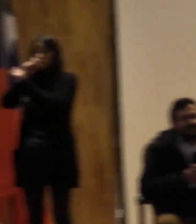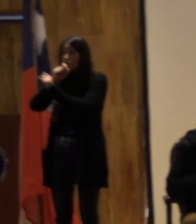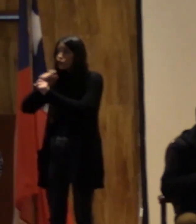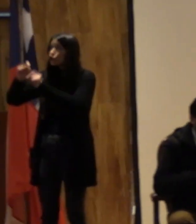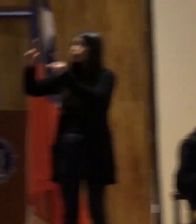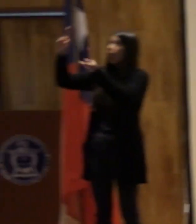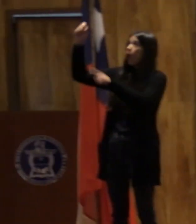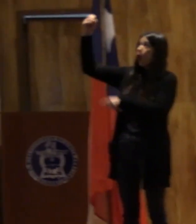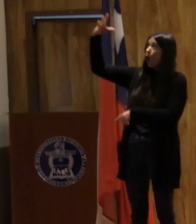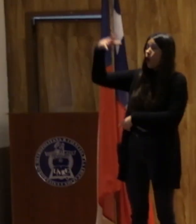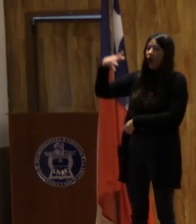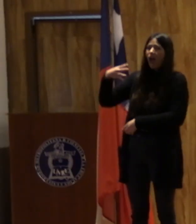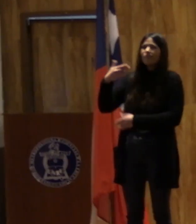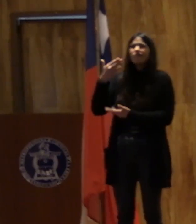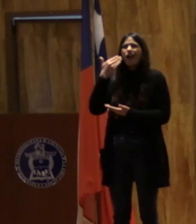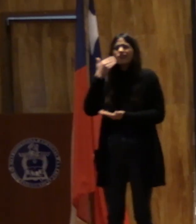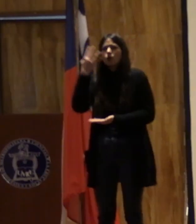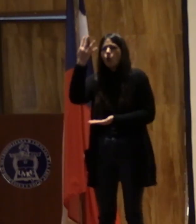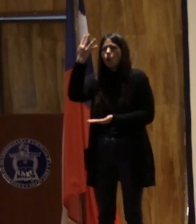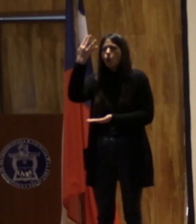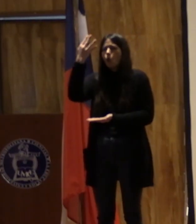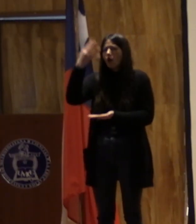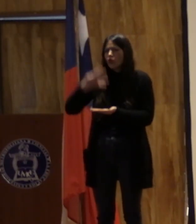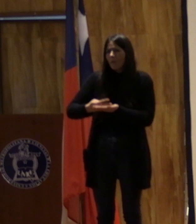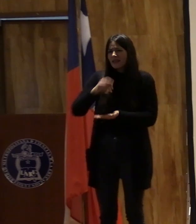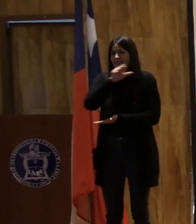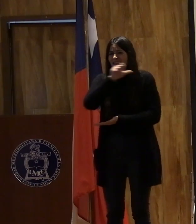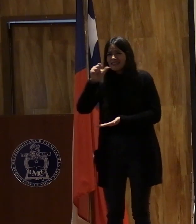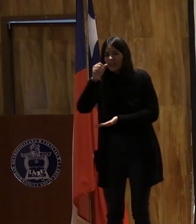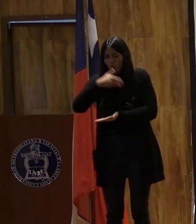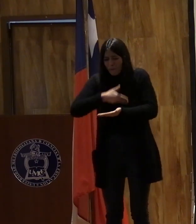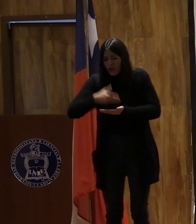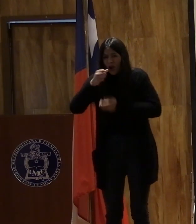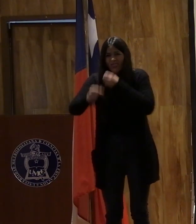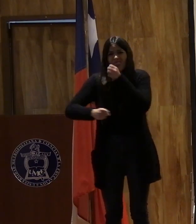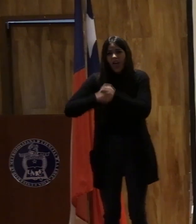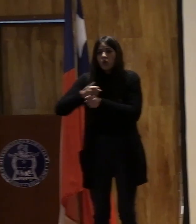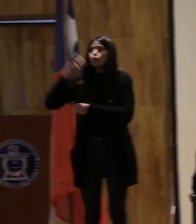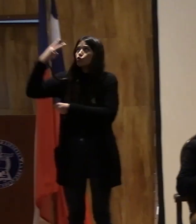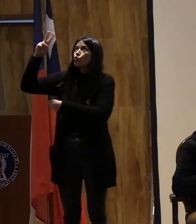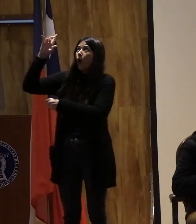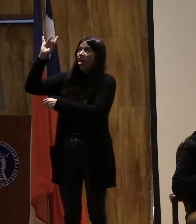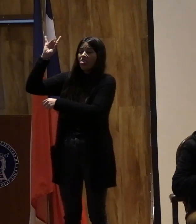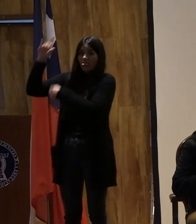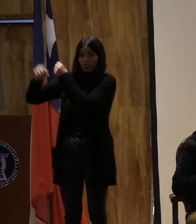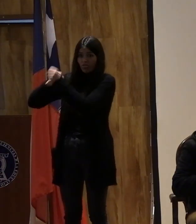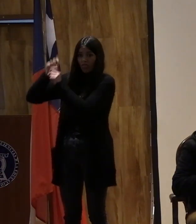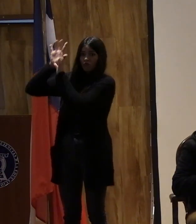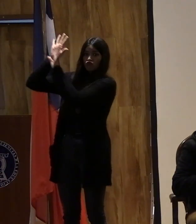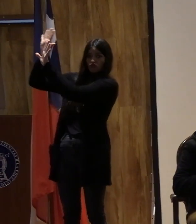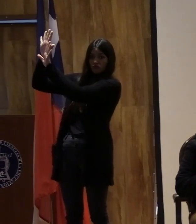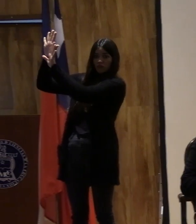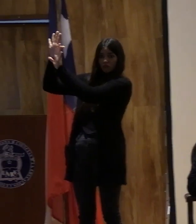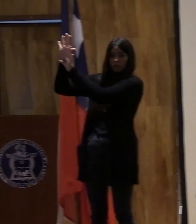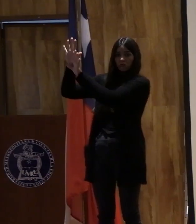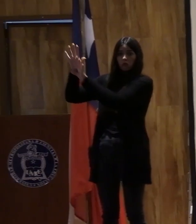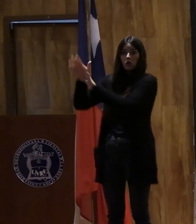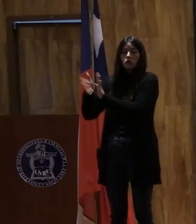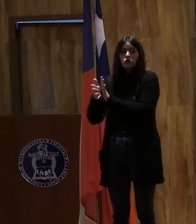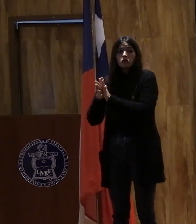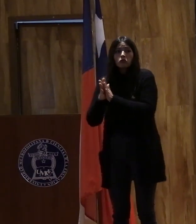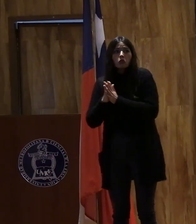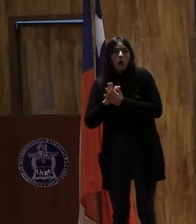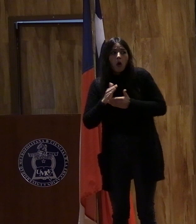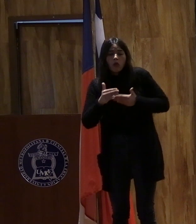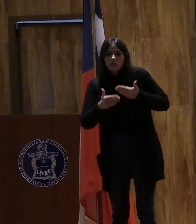se formó hace 4.600 millones de años, esa es la edad del Sol. Todo parece indicar